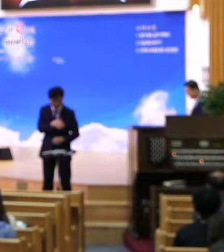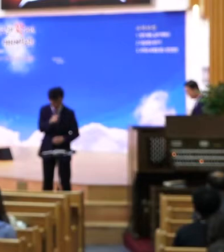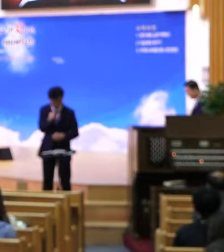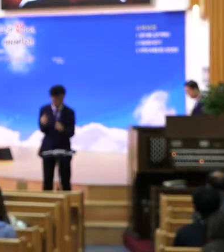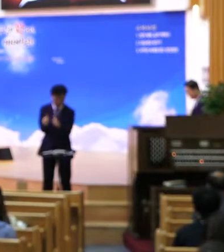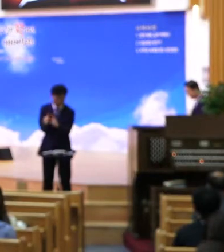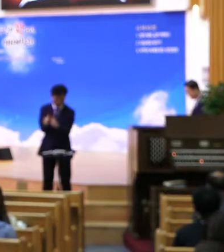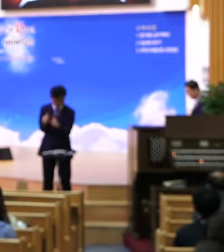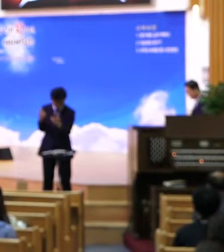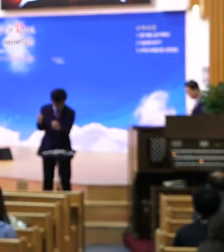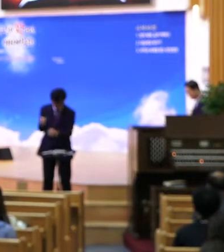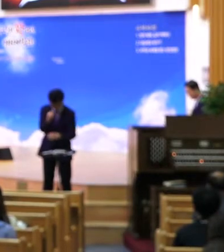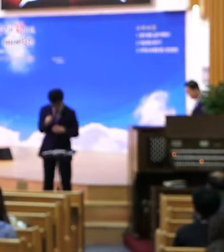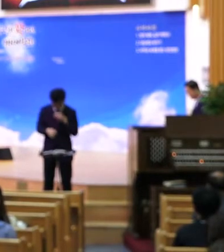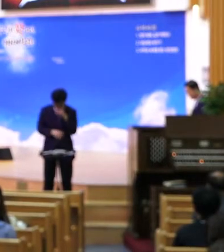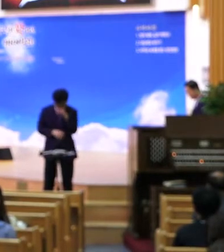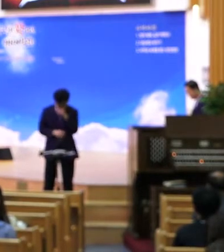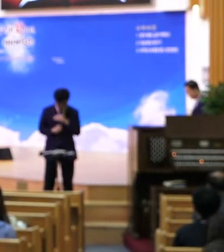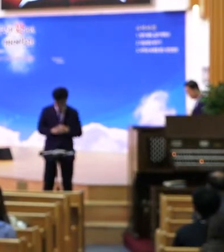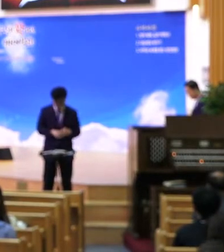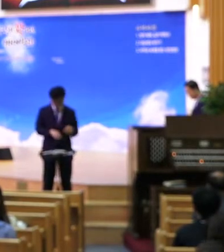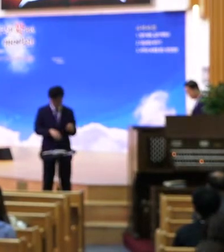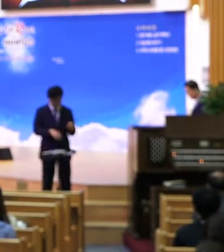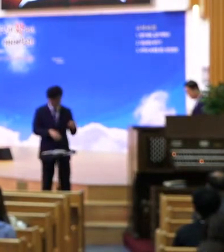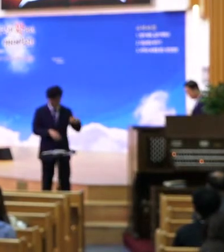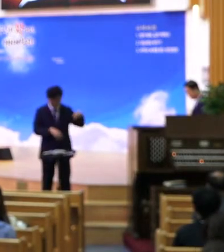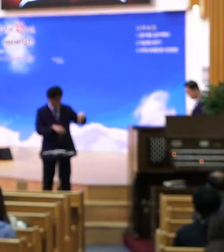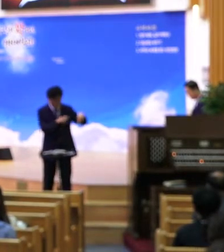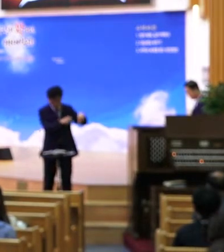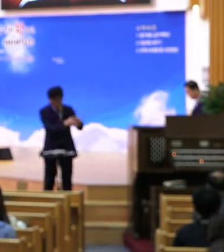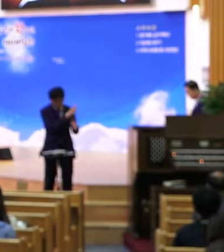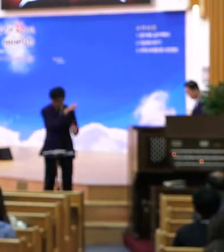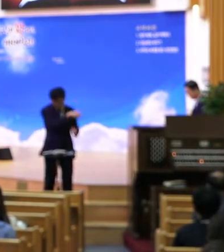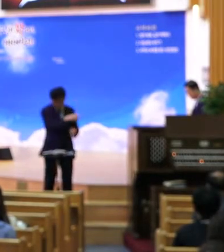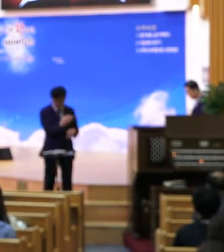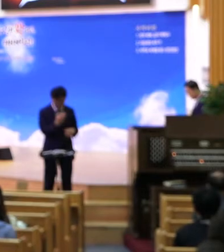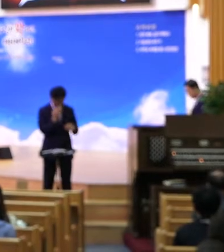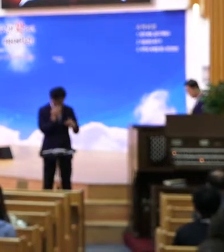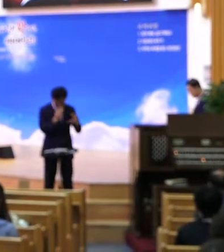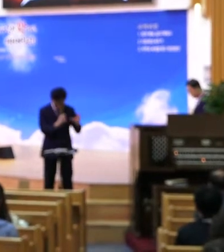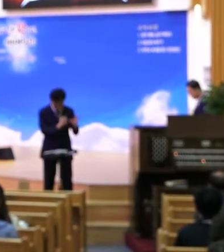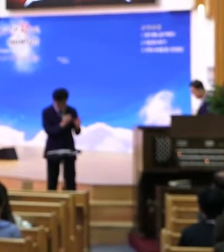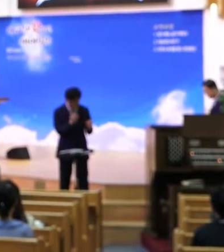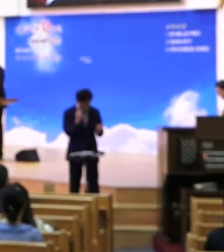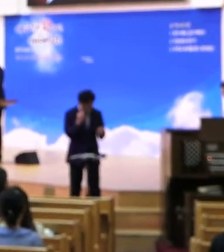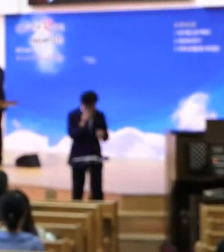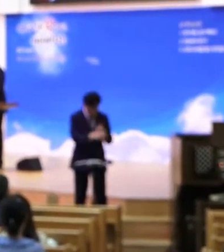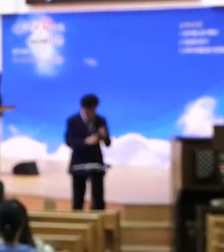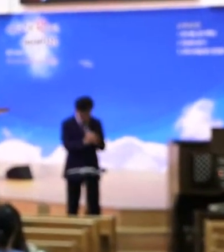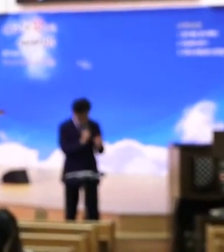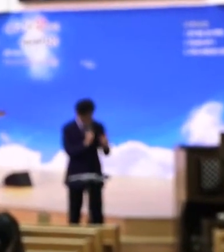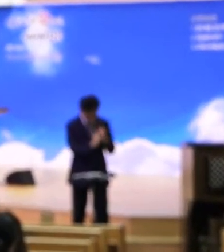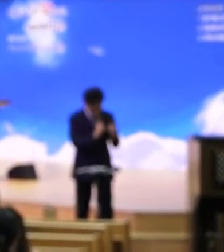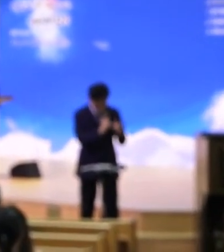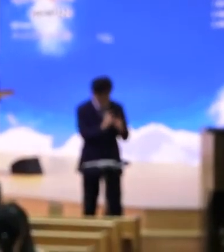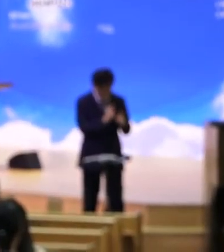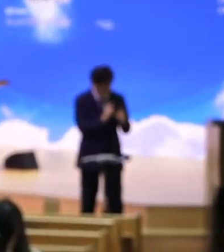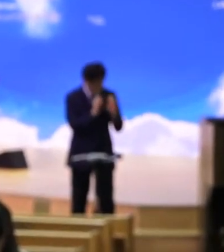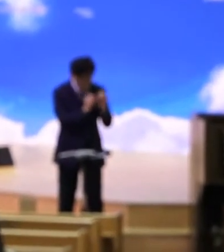적지 아니하나 데살로니가에 있는 유대인들은 바울이 하나님의 말씀을 베레아에서도 전하는 줄을